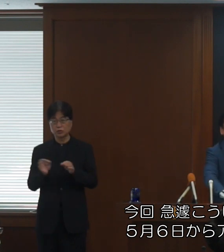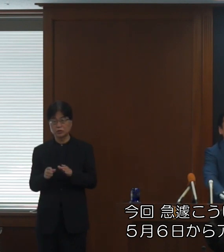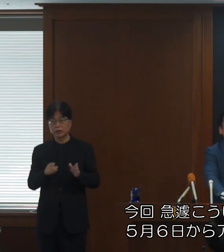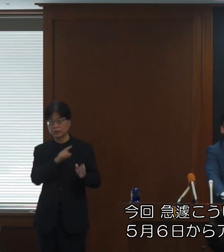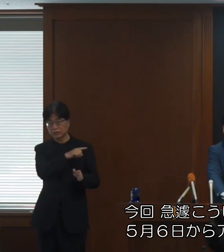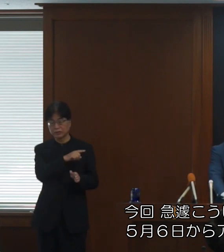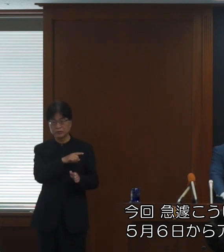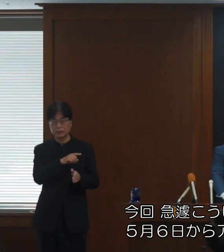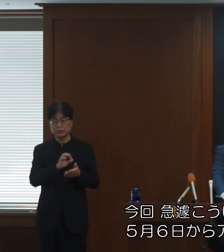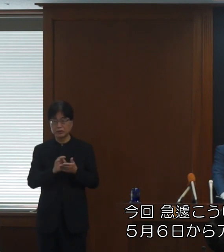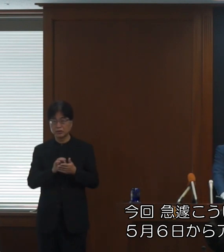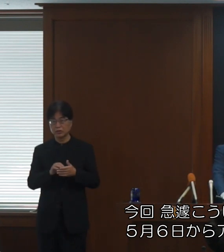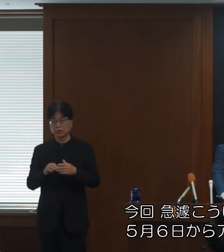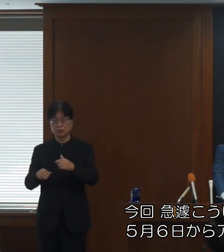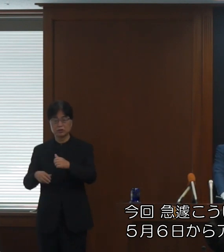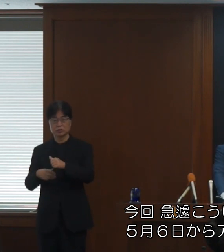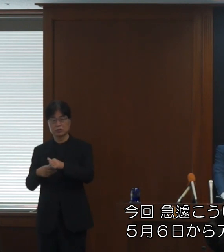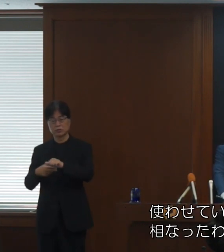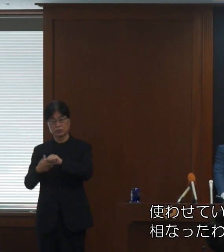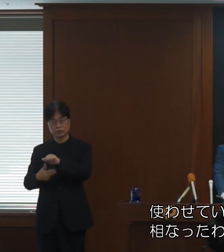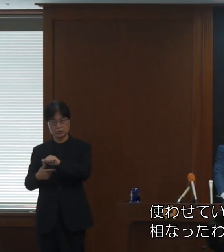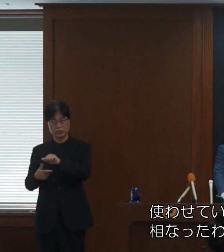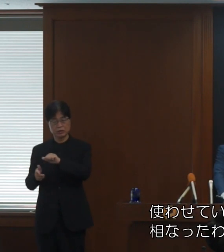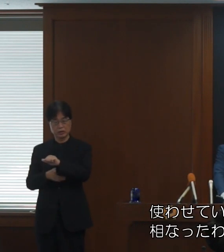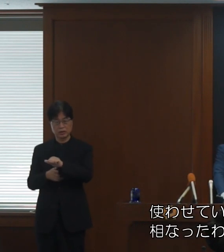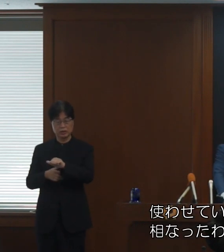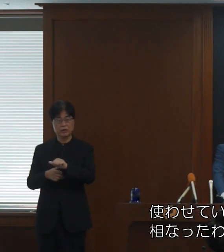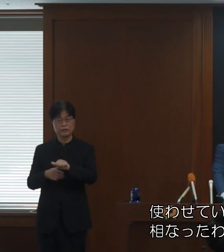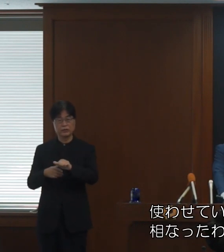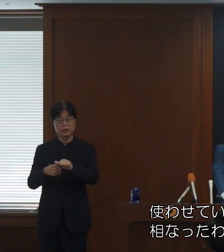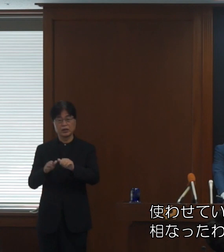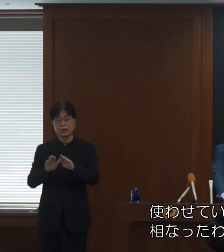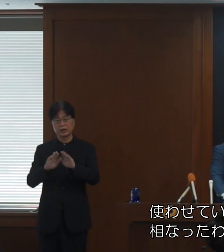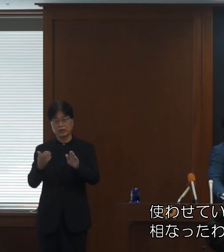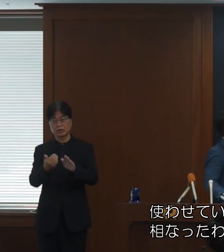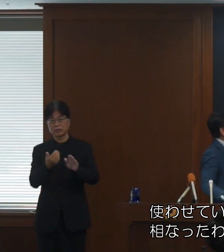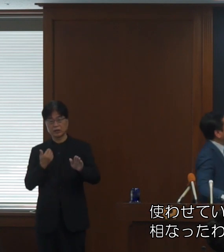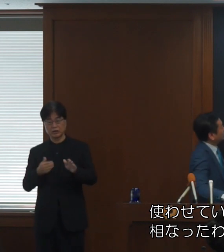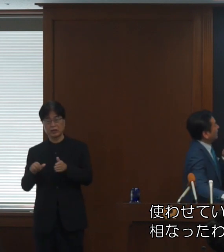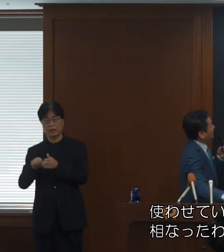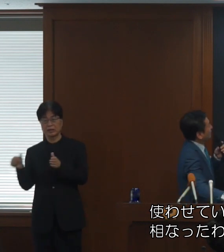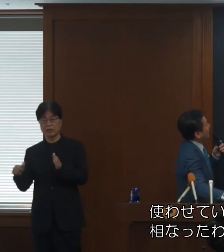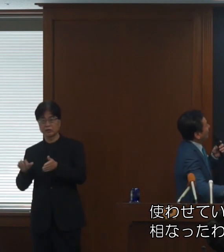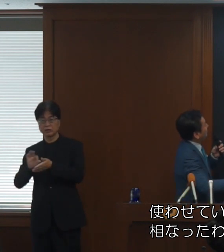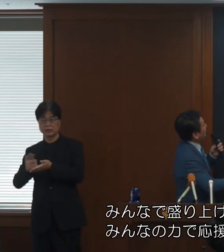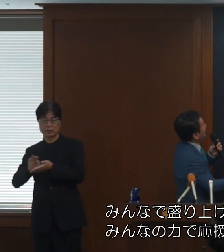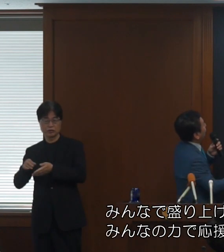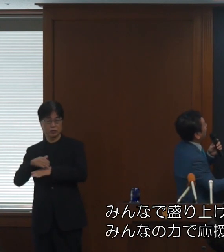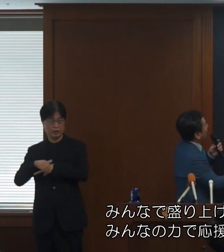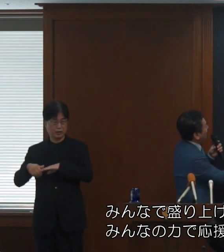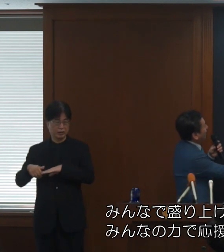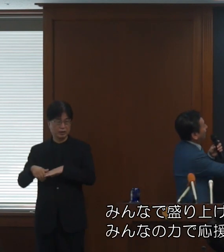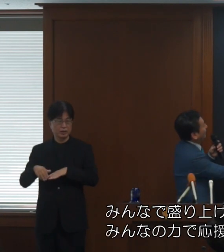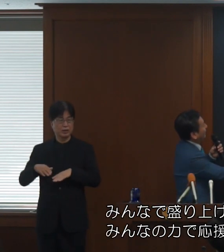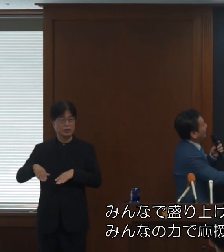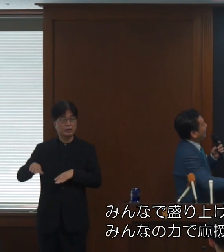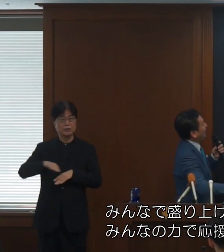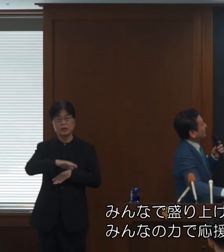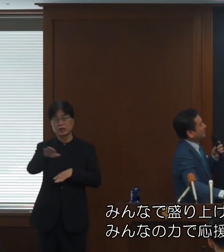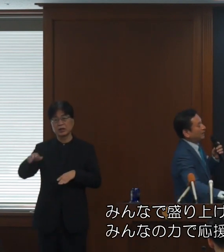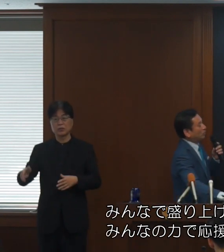6日からアリーナを開催の前に使わせていただくということになったわけでございますみんなで盛り上げ